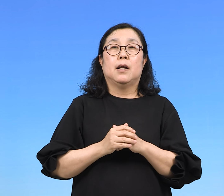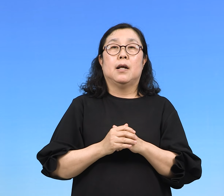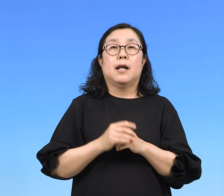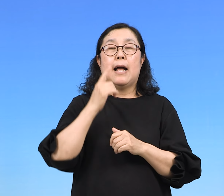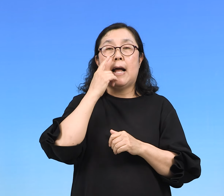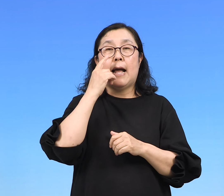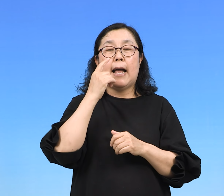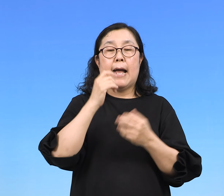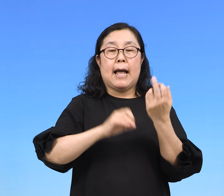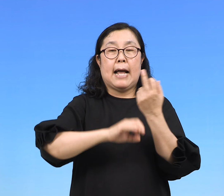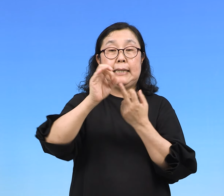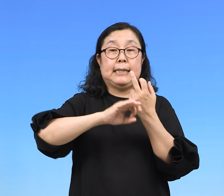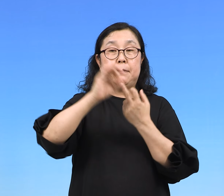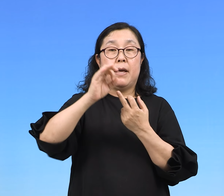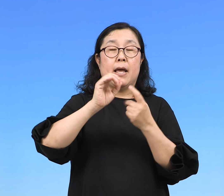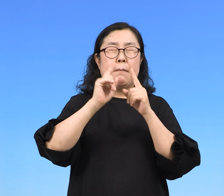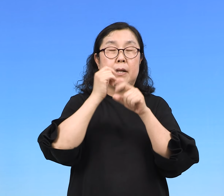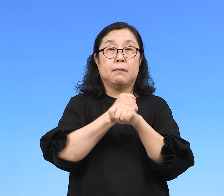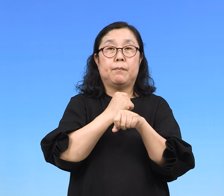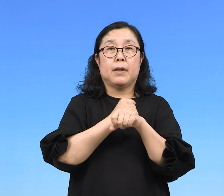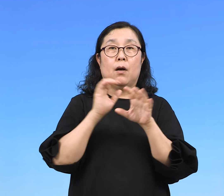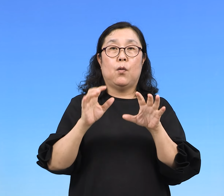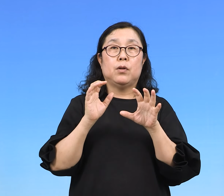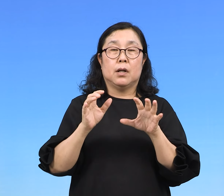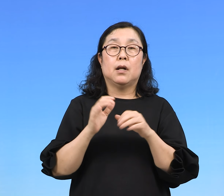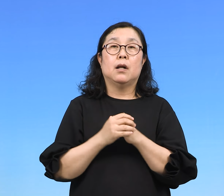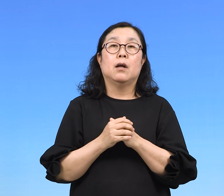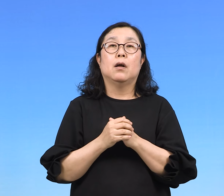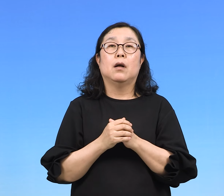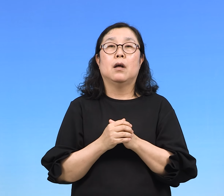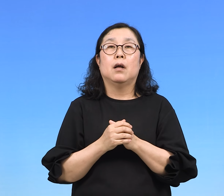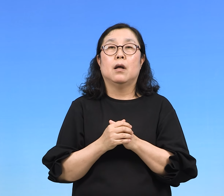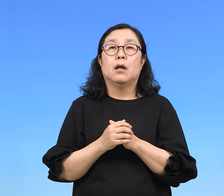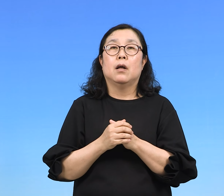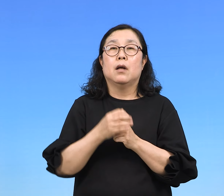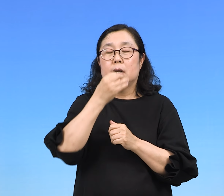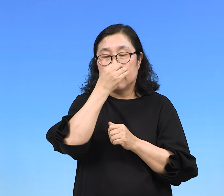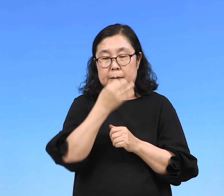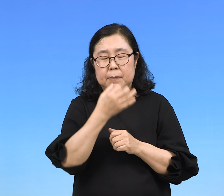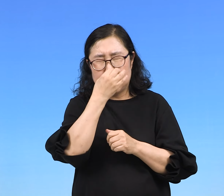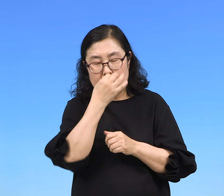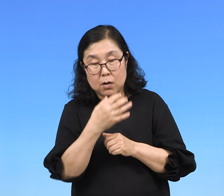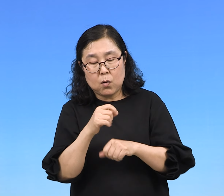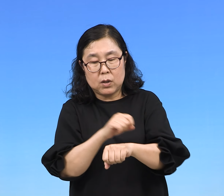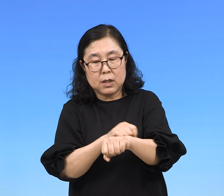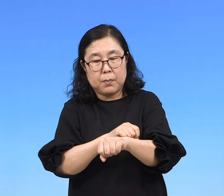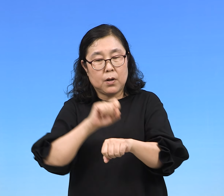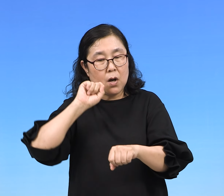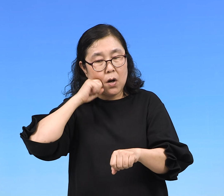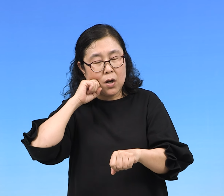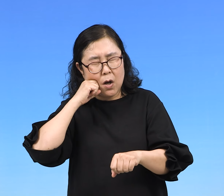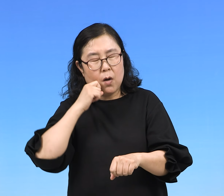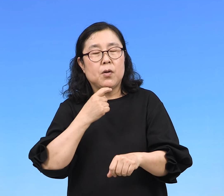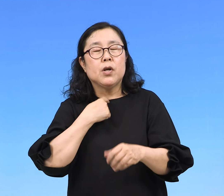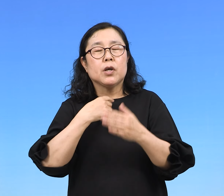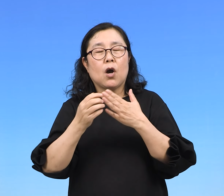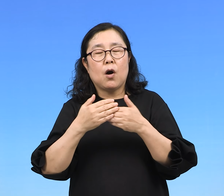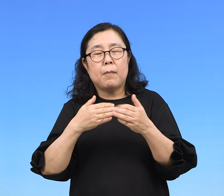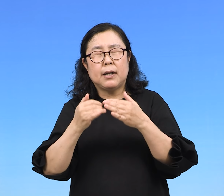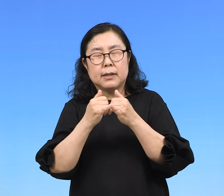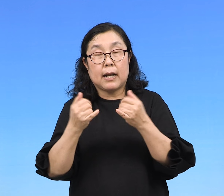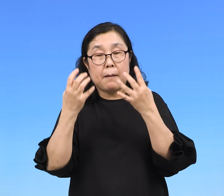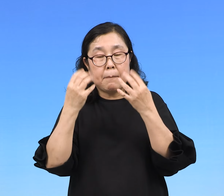향해 나가는데 제 아내가 이런 얘기를 해요. 오늘 유난히 힘들고 유난히 어려움을 겪는